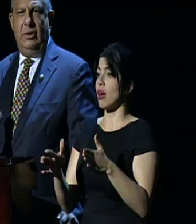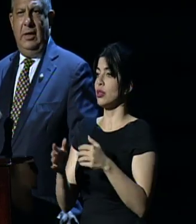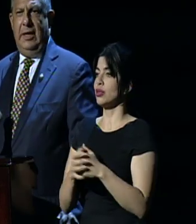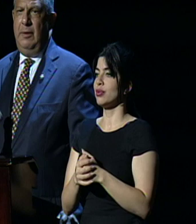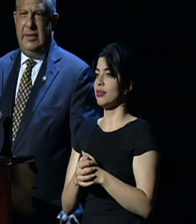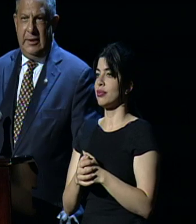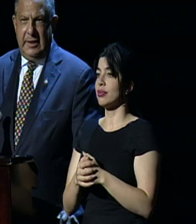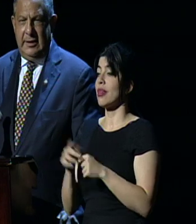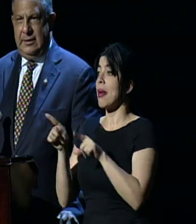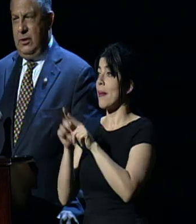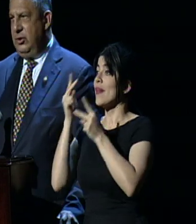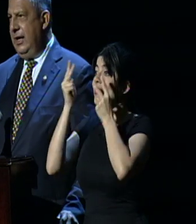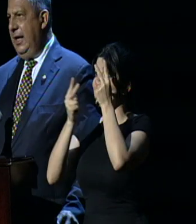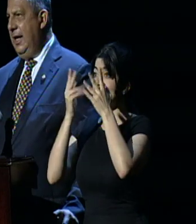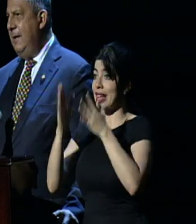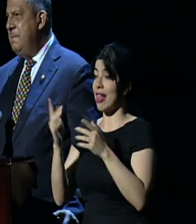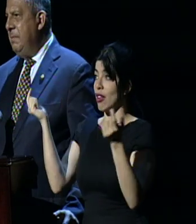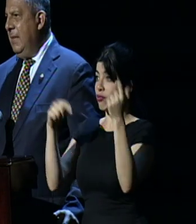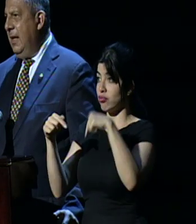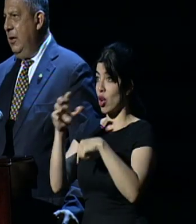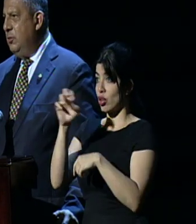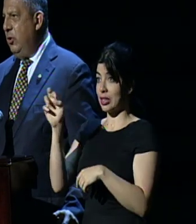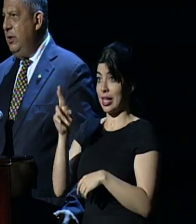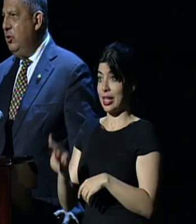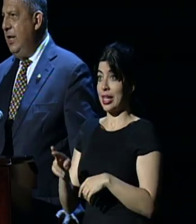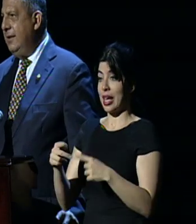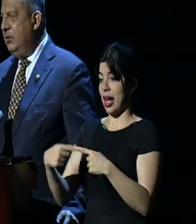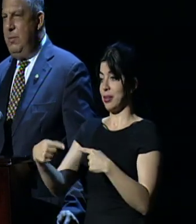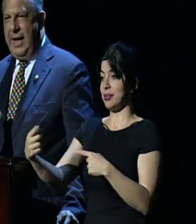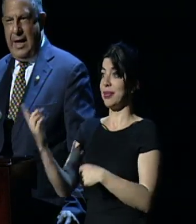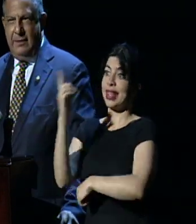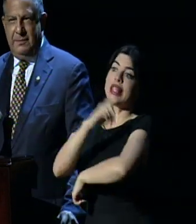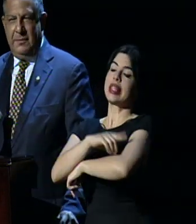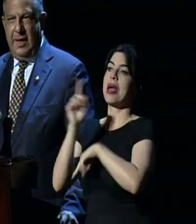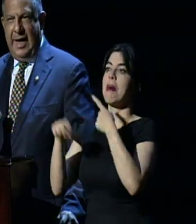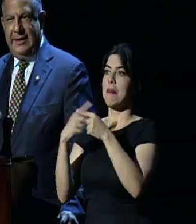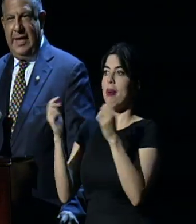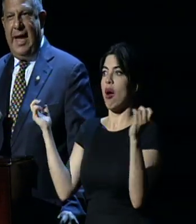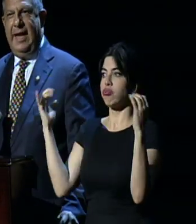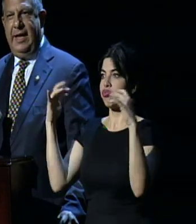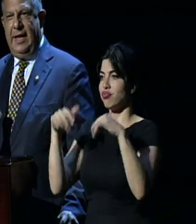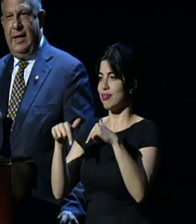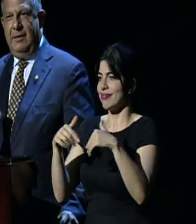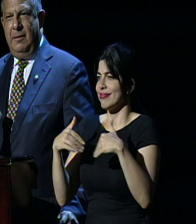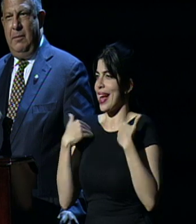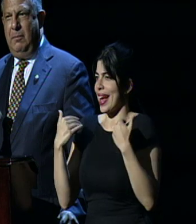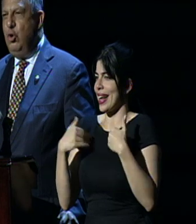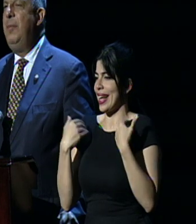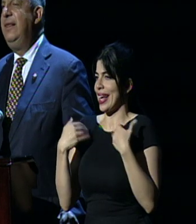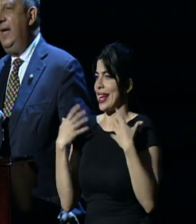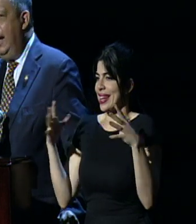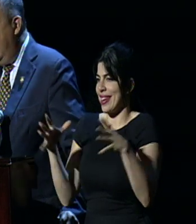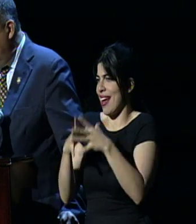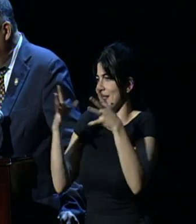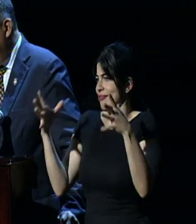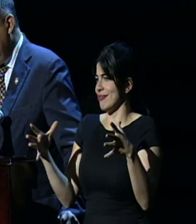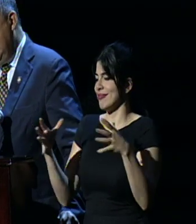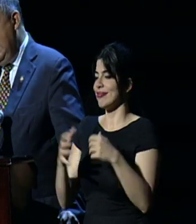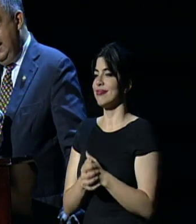ciudadanos y de visitantes en Costa Rica que en los próximos días se sumarán a esta alegría